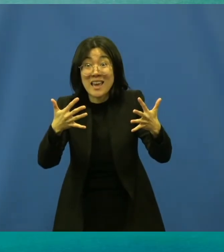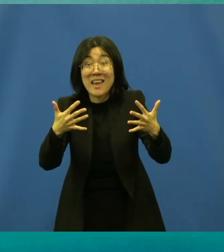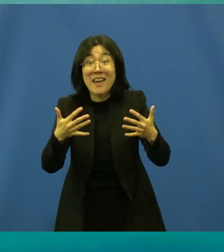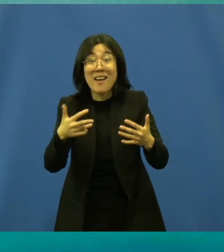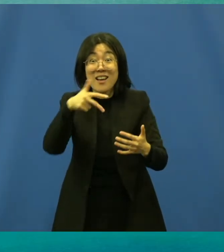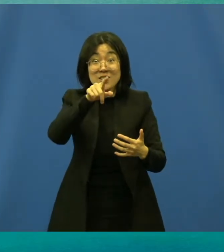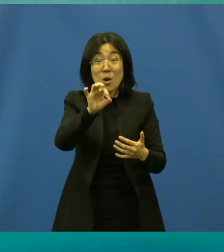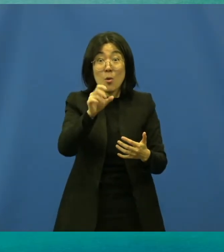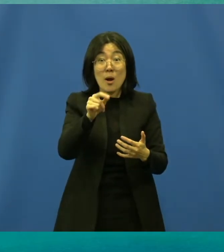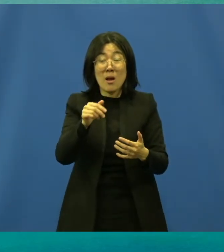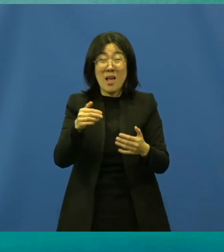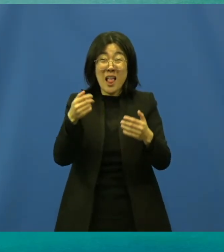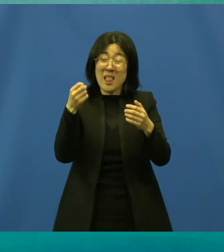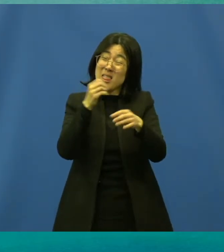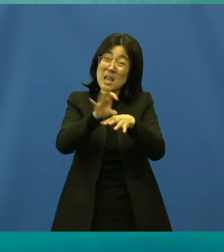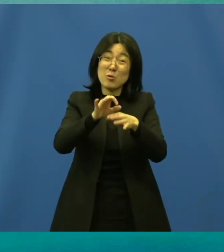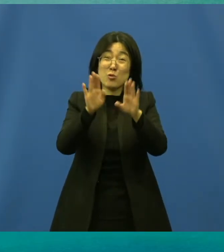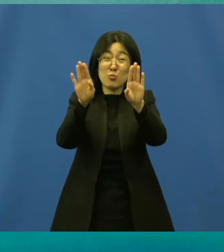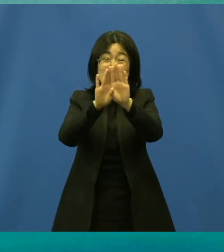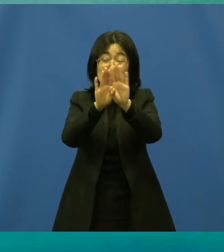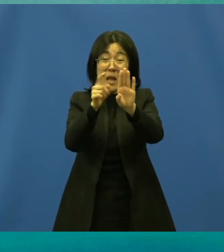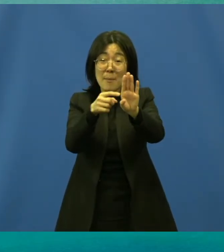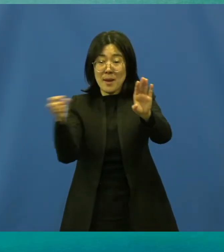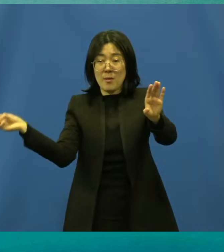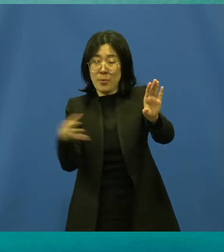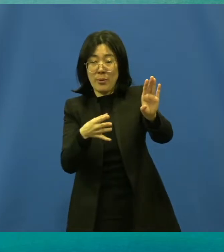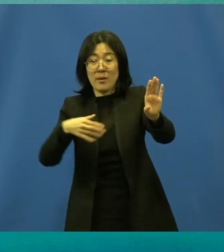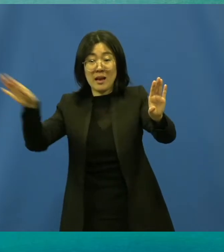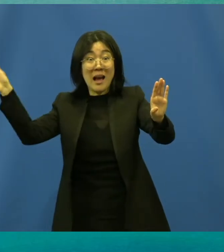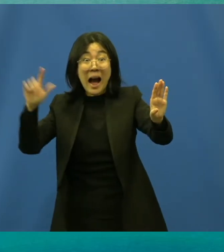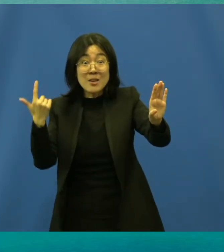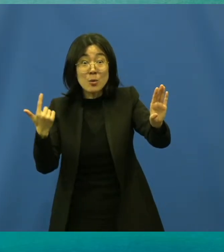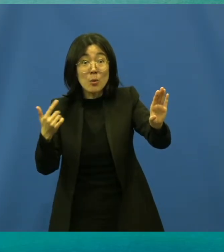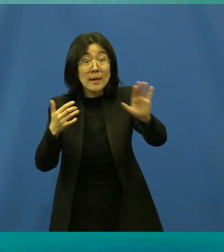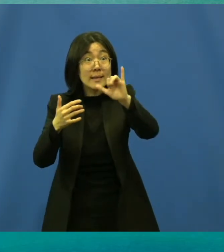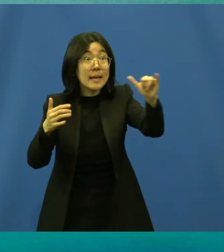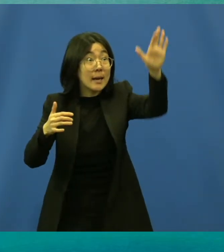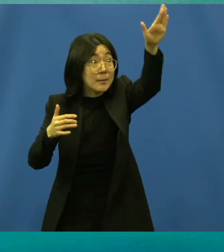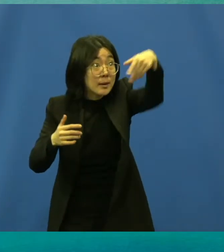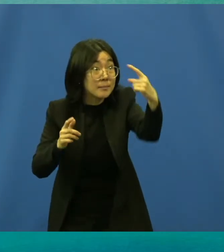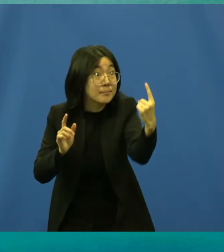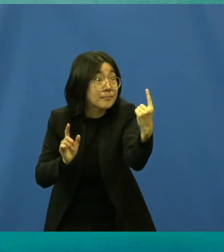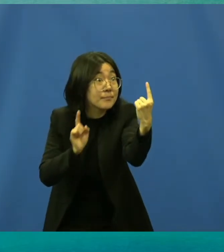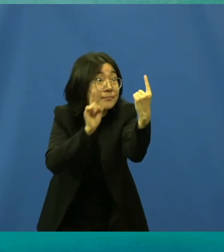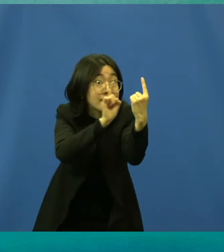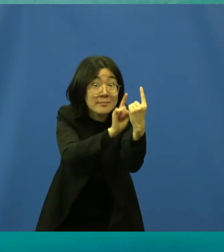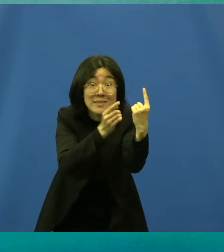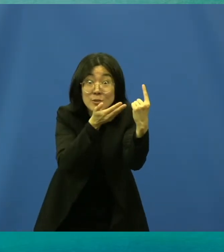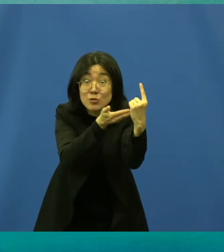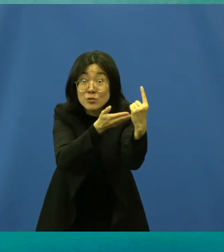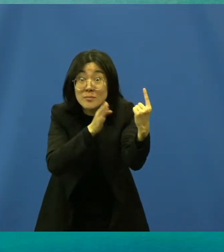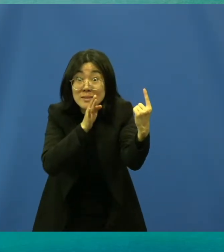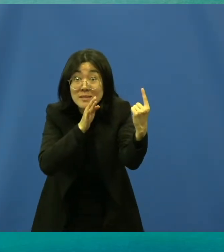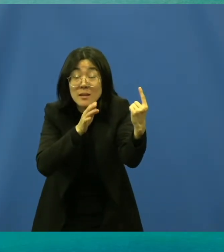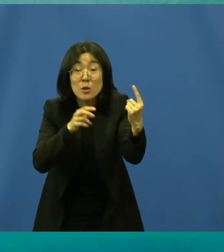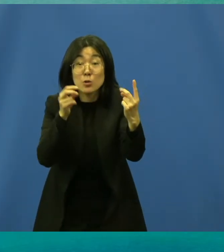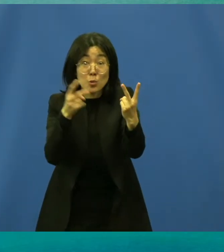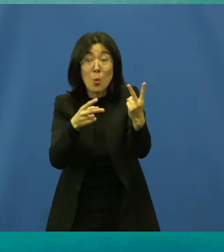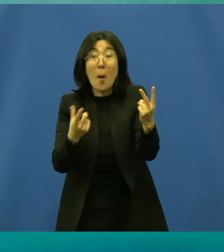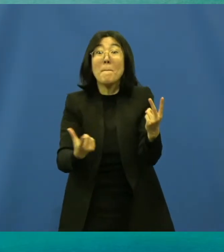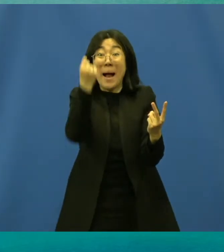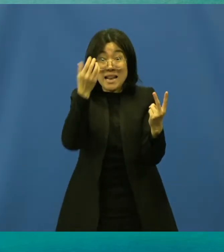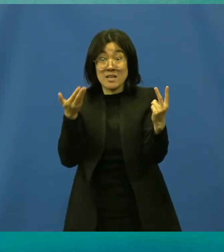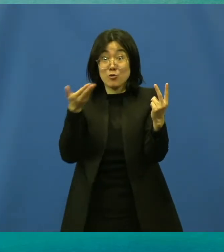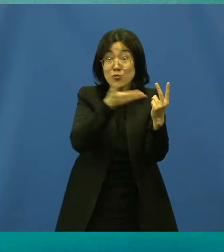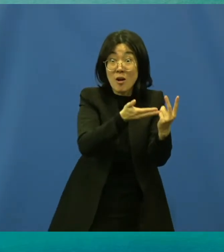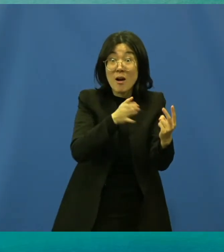말씀이라도 저건 들어야 돼. 저건 그냥 들으면 안 돼. 이런 게 있어요.